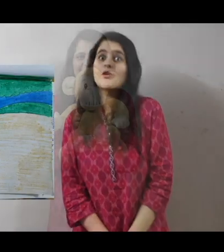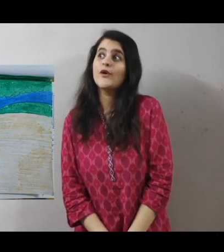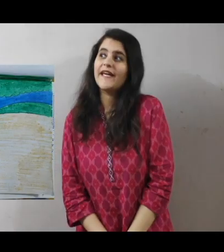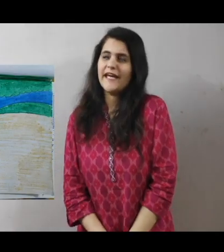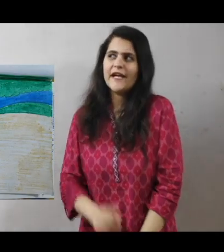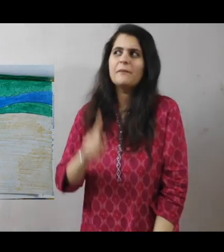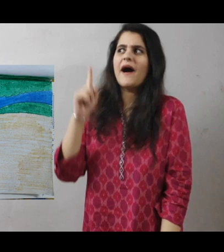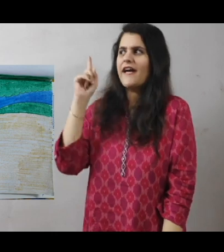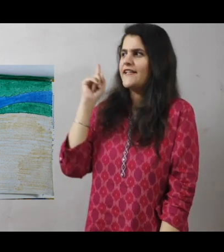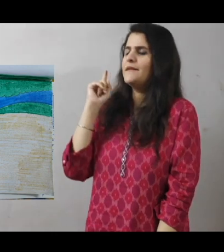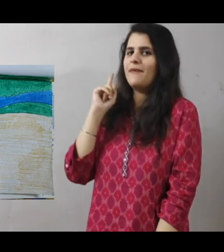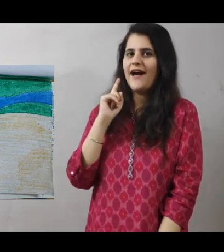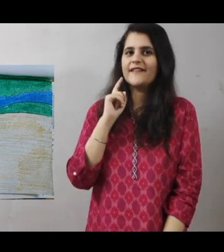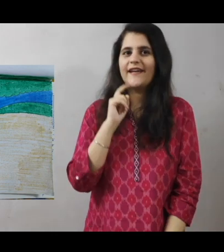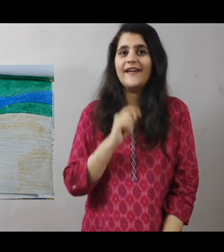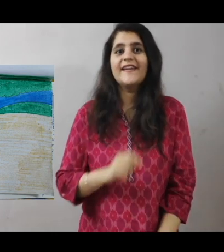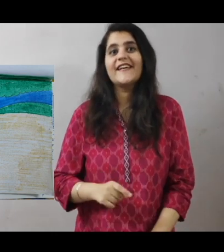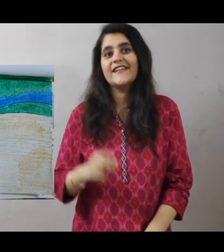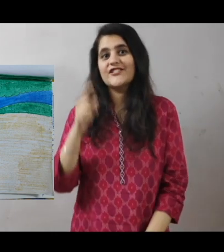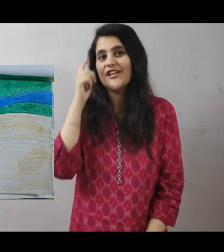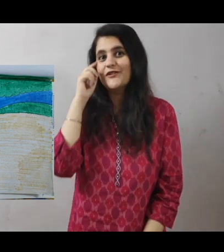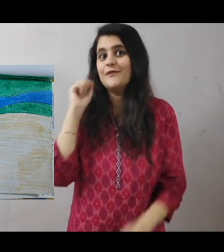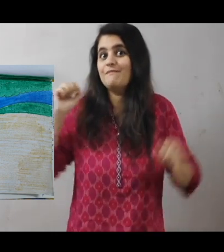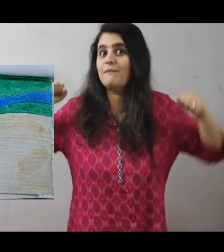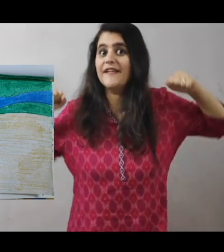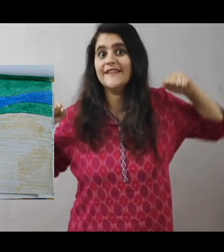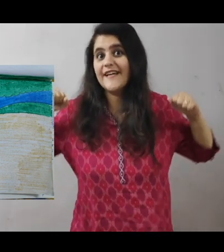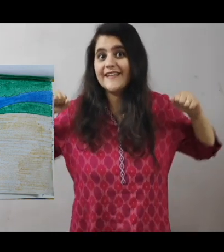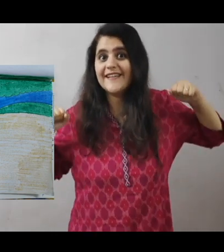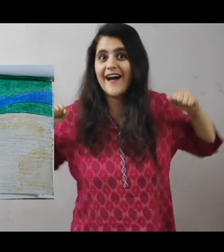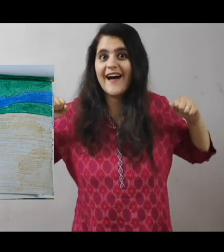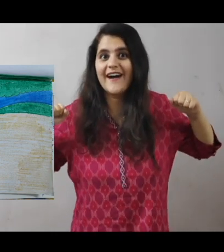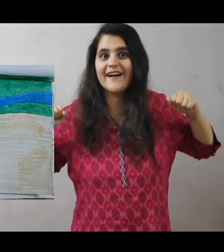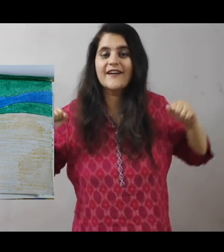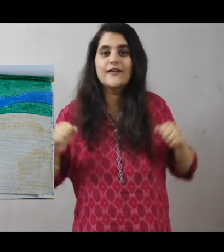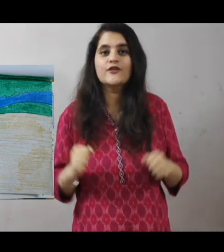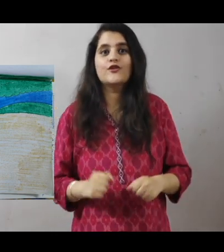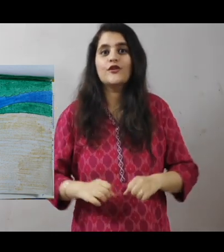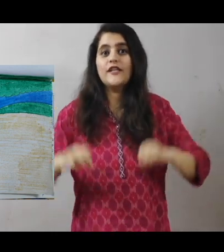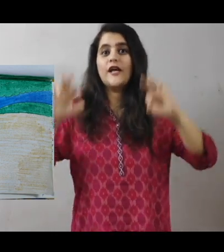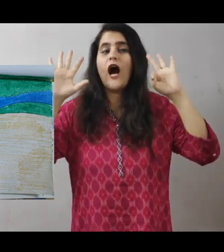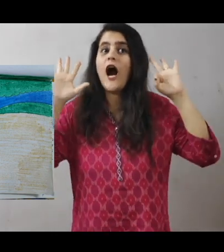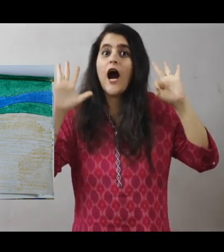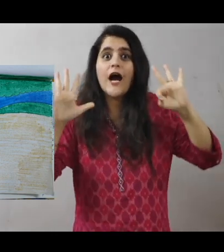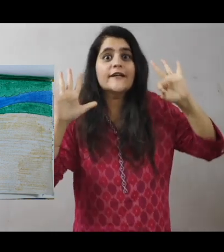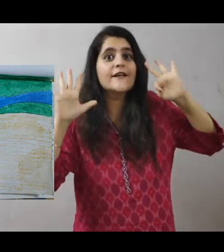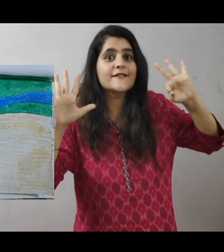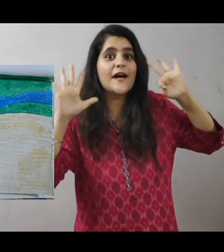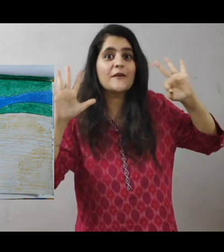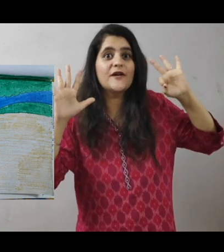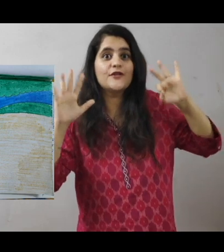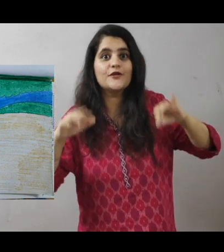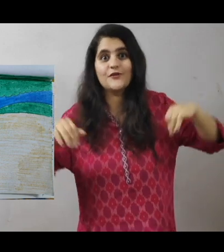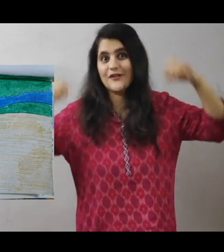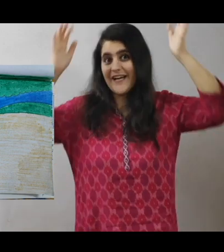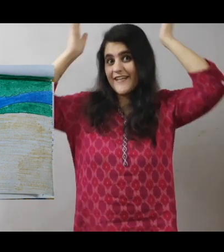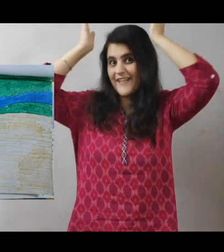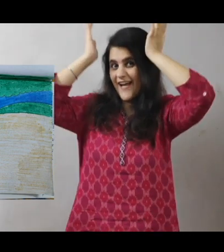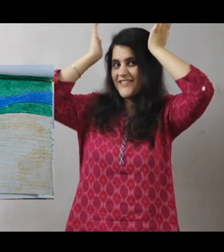तो एक बार की बात है, एक चतुर बंदर था जो कि 8000 बंदरों का